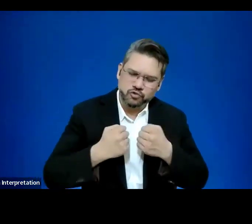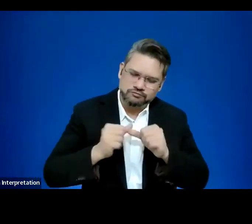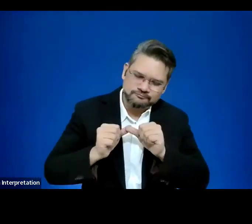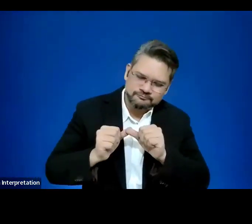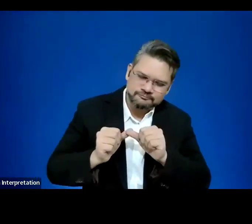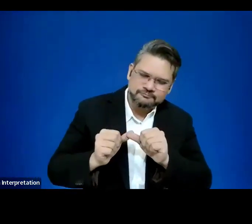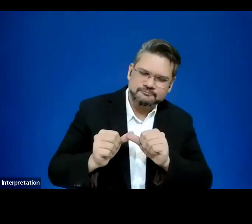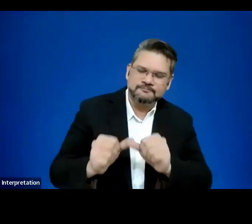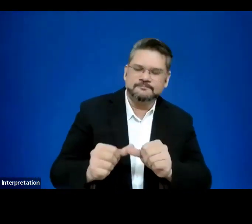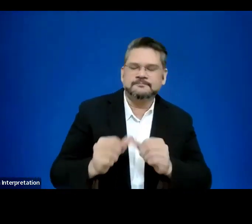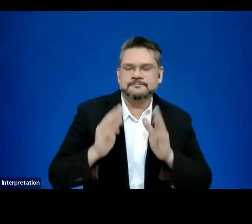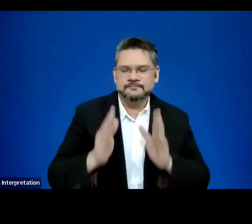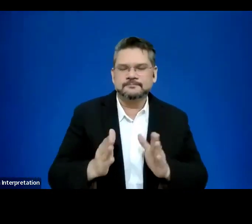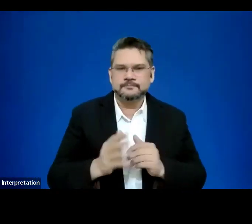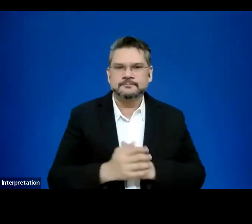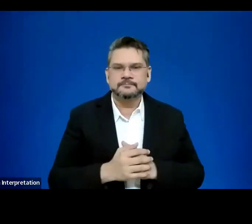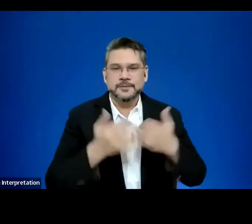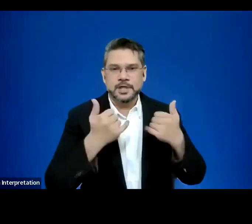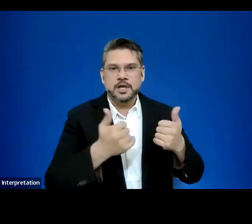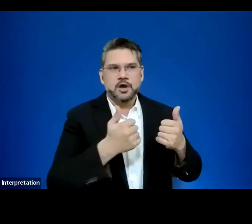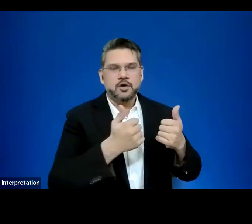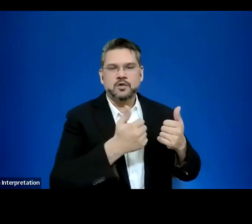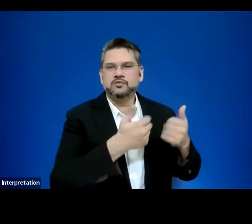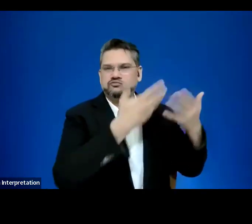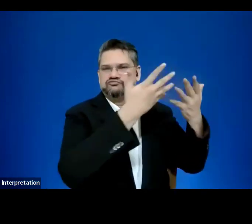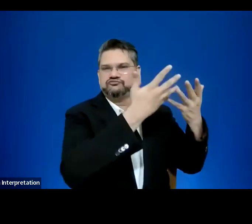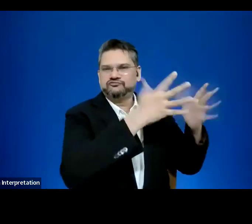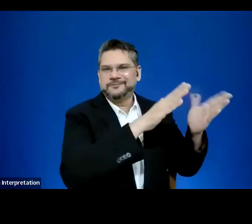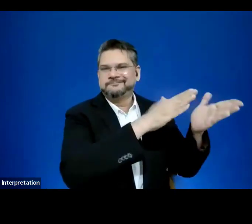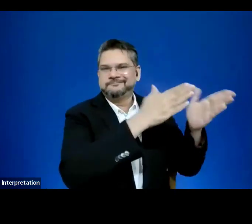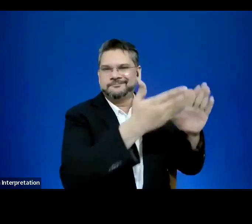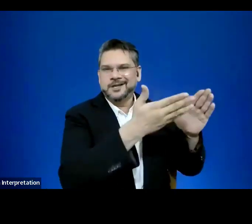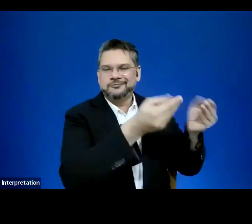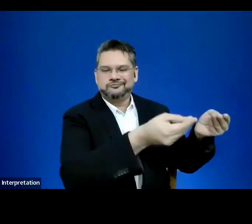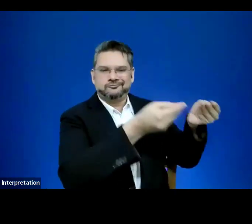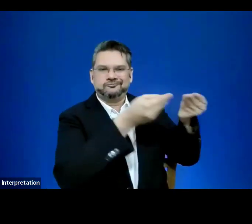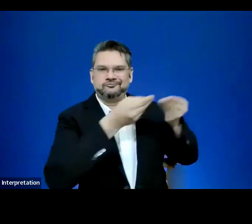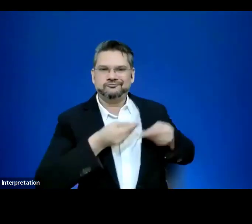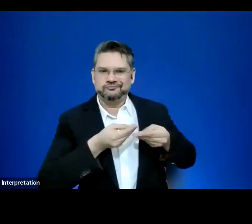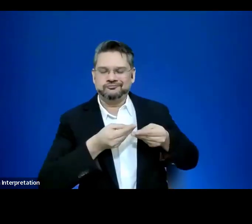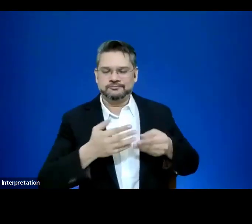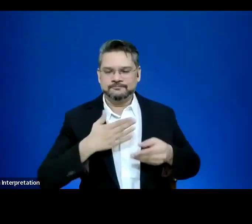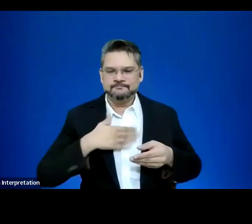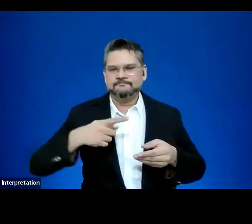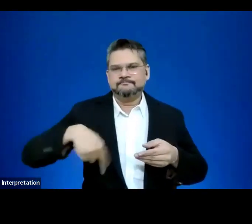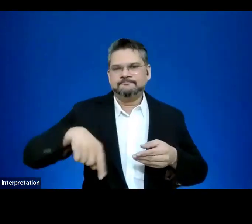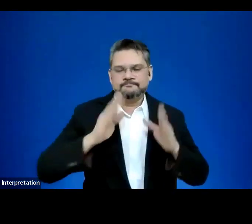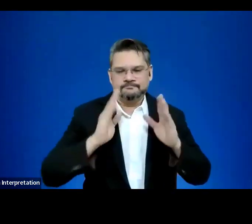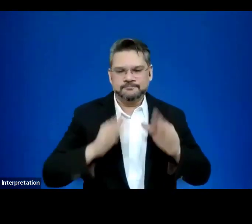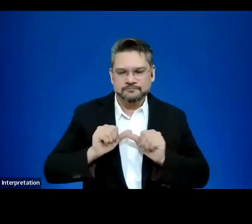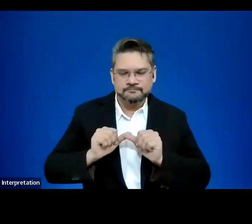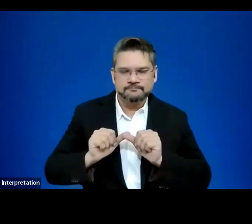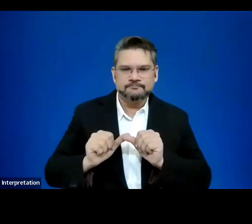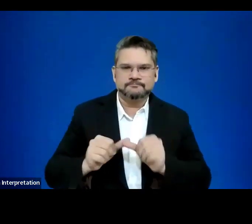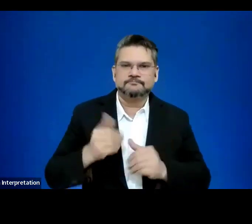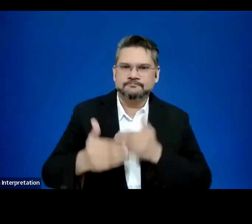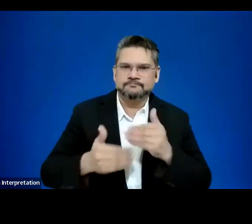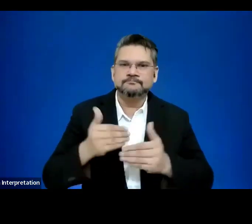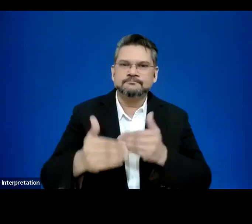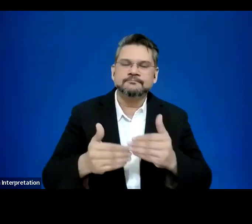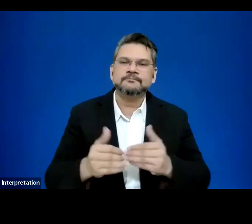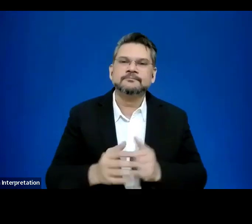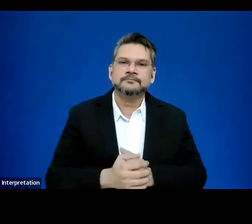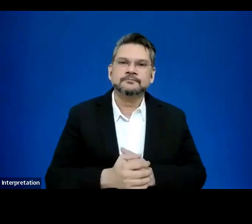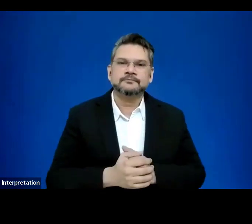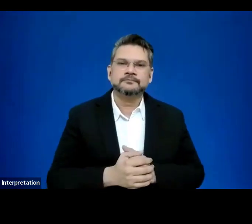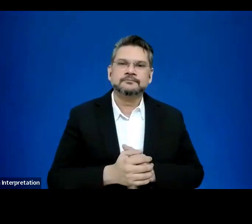来，我们要必须要有力量，有勇气来去持续我们 Bhargavi 的传